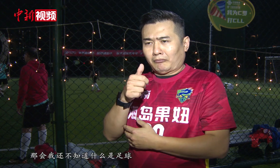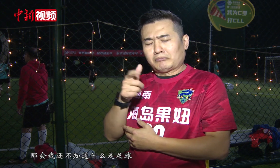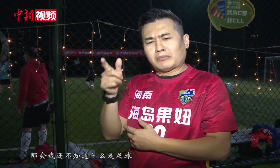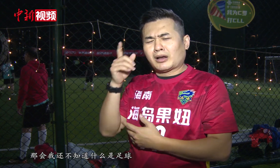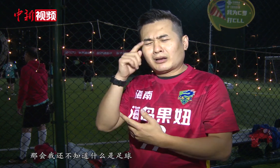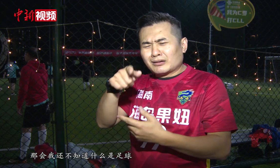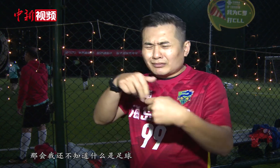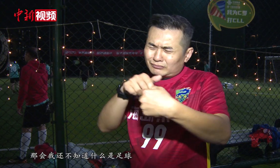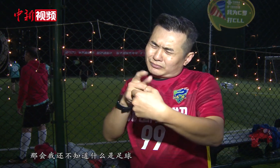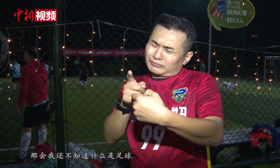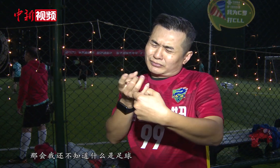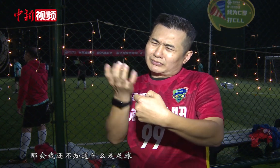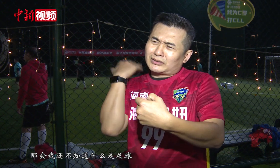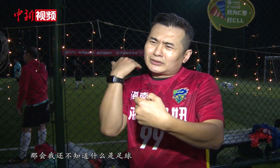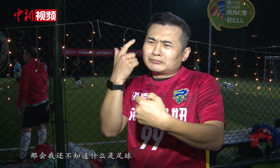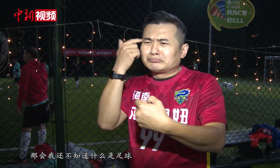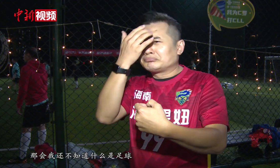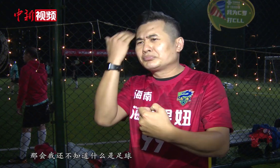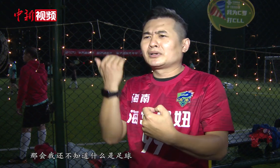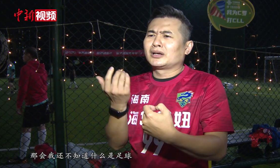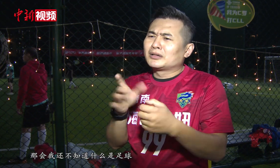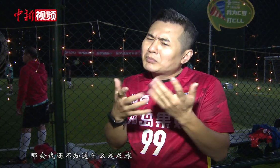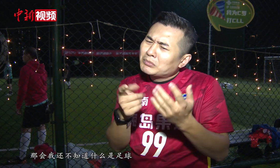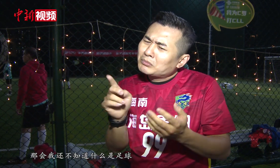那会儿我还不知道什么是足球，